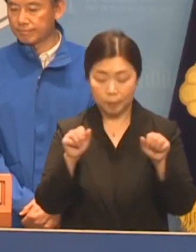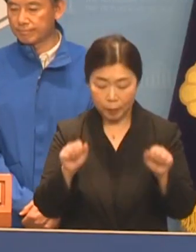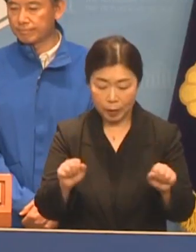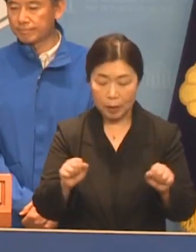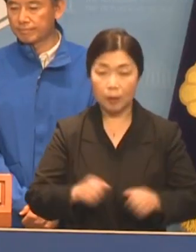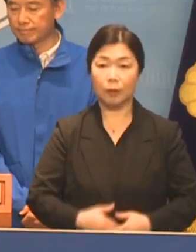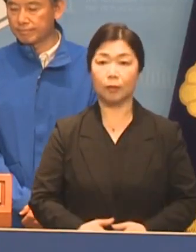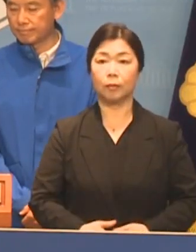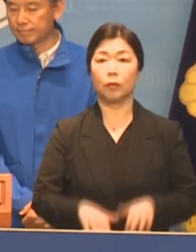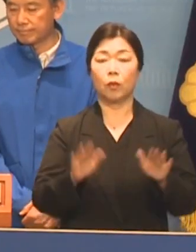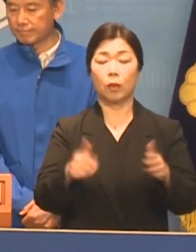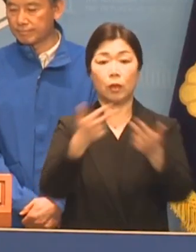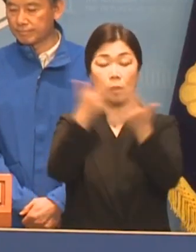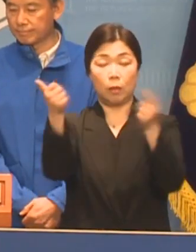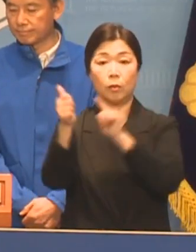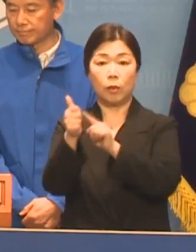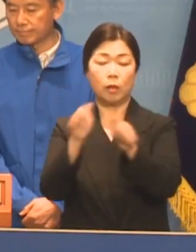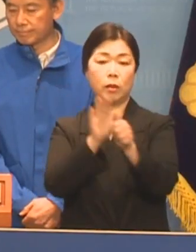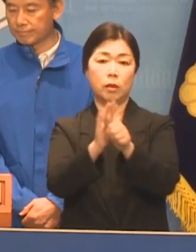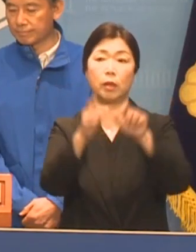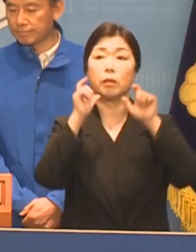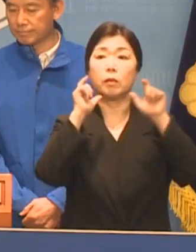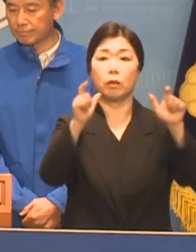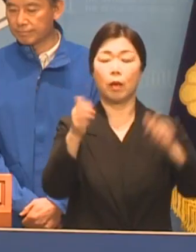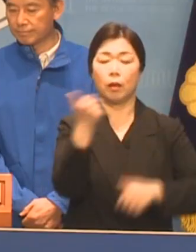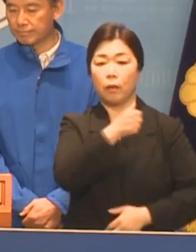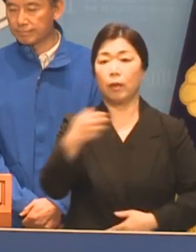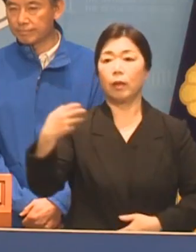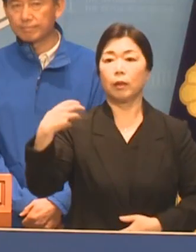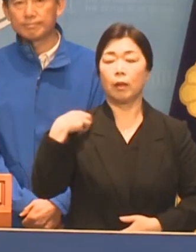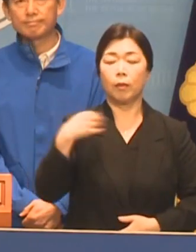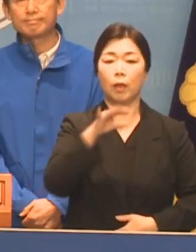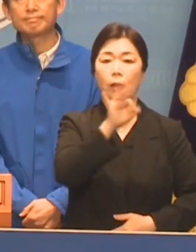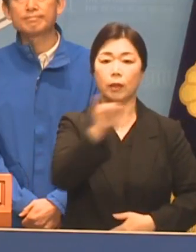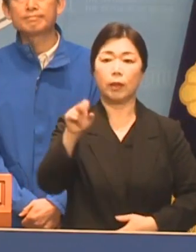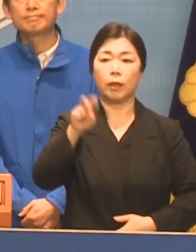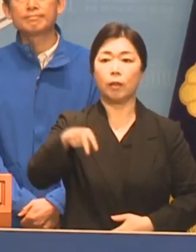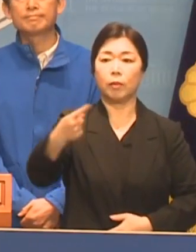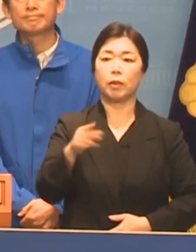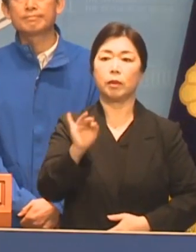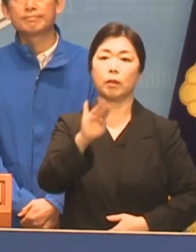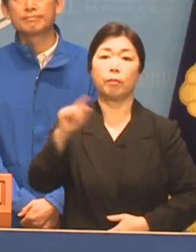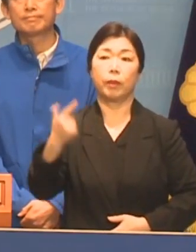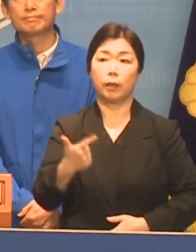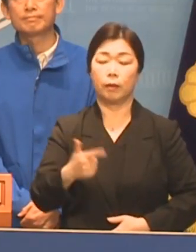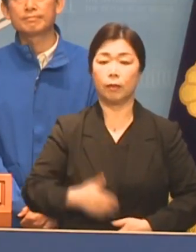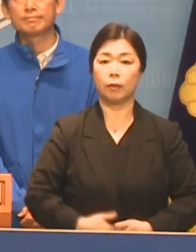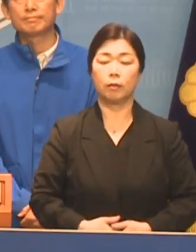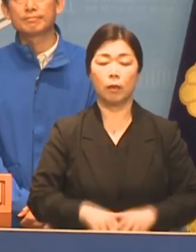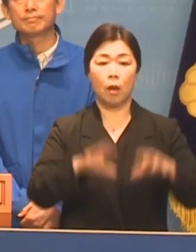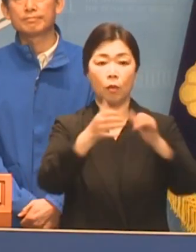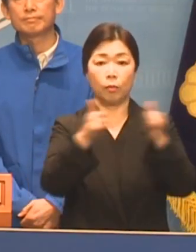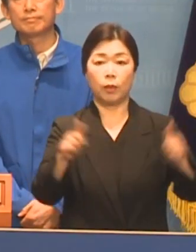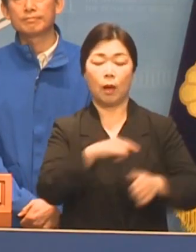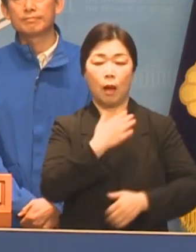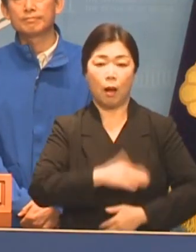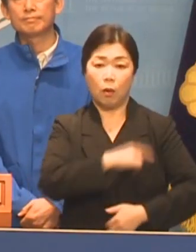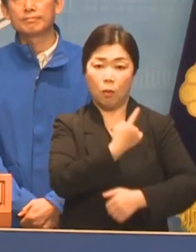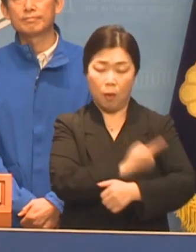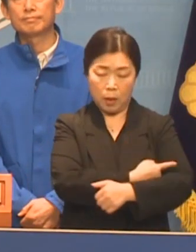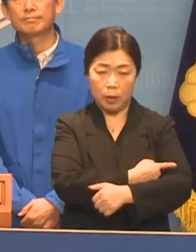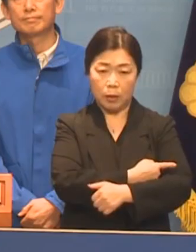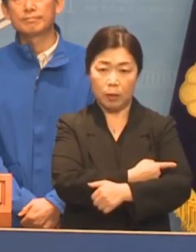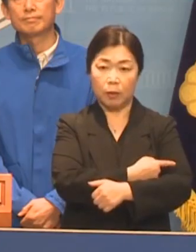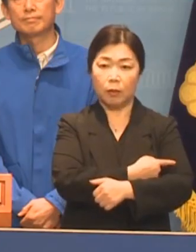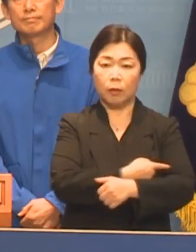안녕하십니까. 오늘 이재명 후보 지지선언의 사흘을 맡은 임승민입니다. 국민의 알 권리를 위해서 노고가